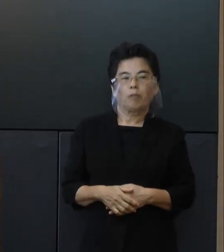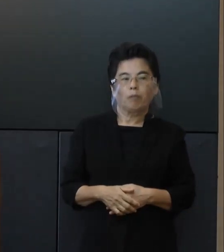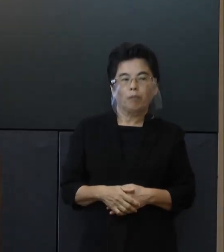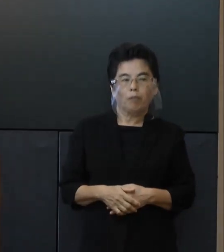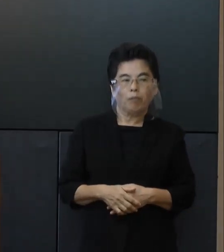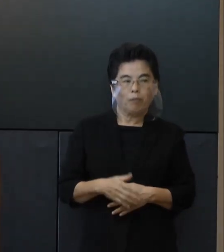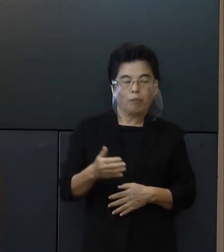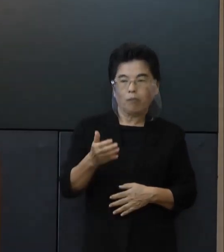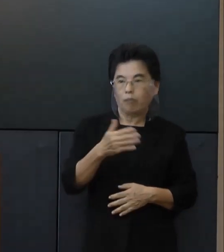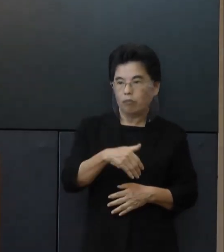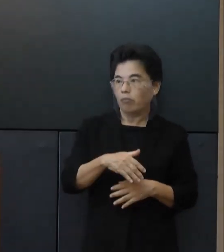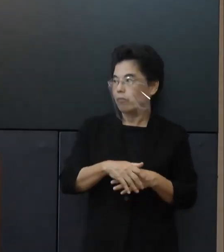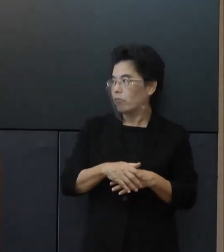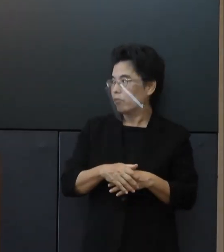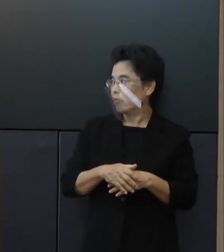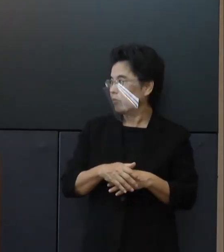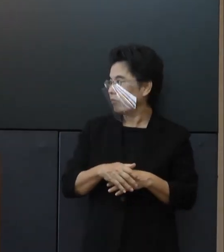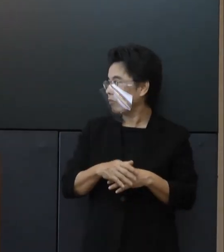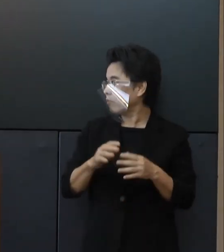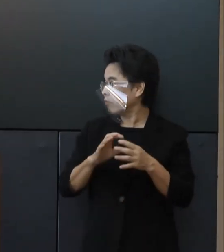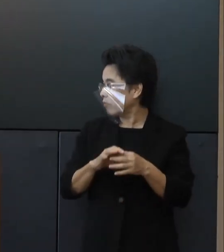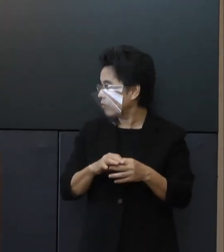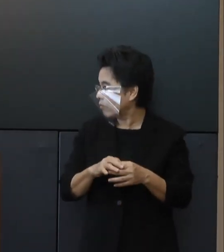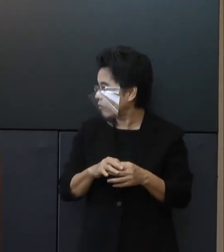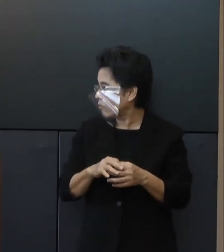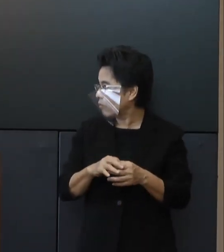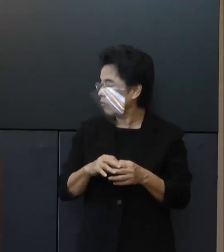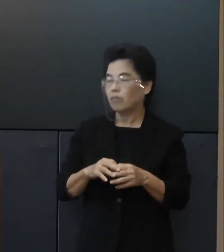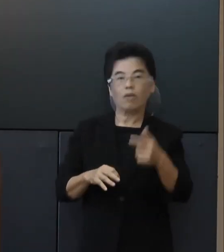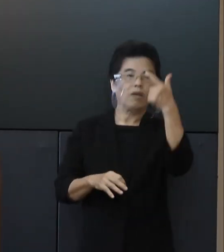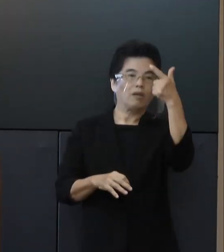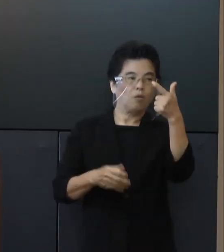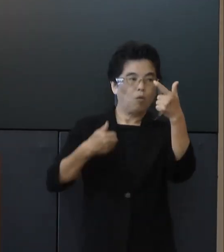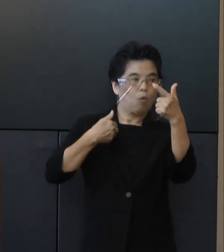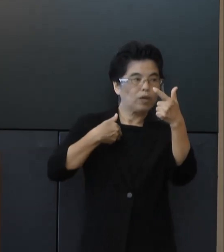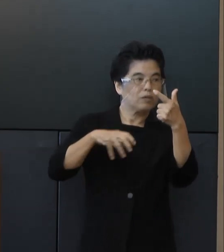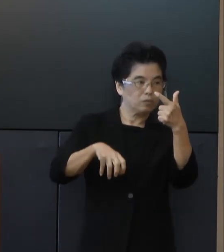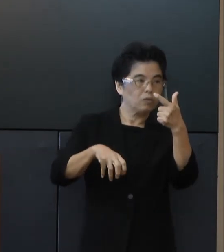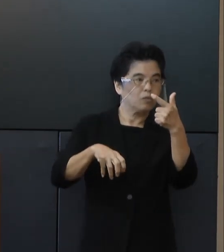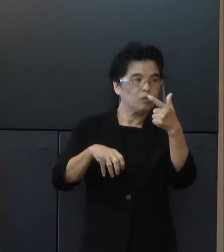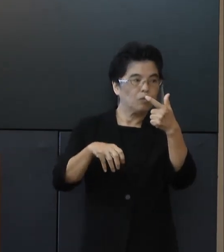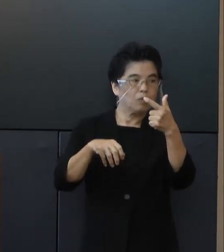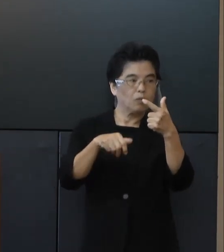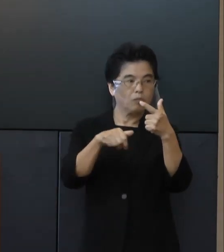はい、そして、保健医療部長の方からは6都道府県の対応について。 は